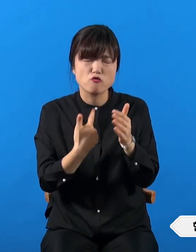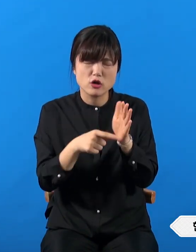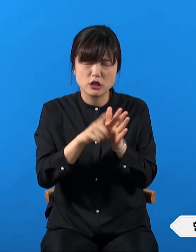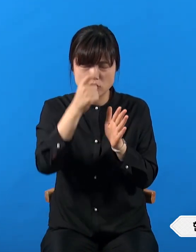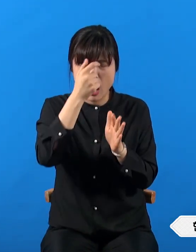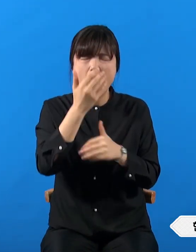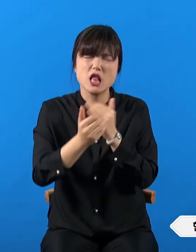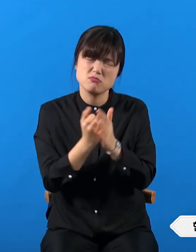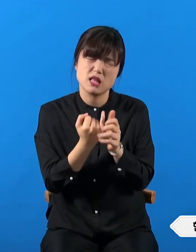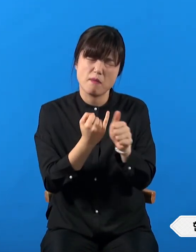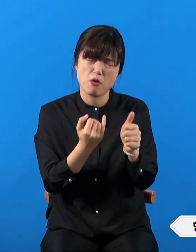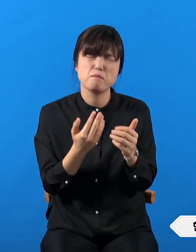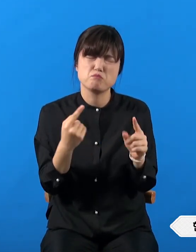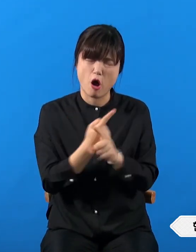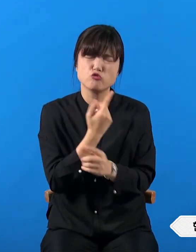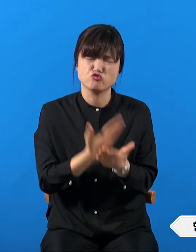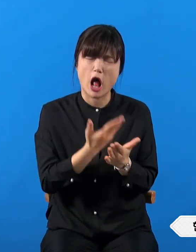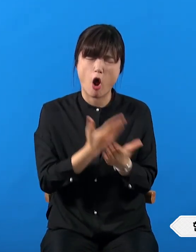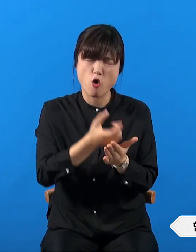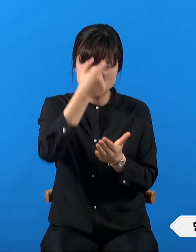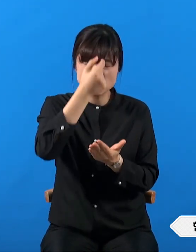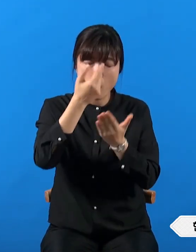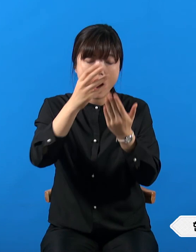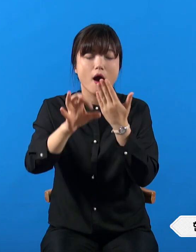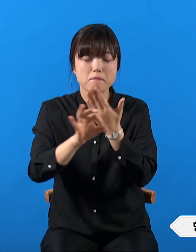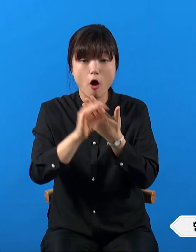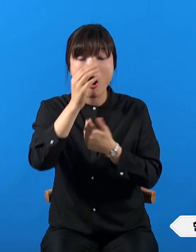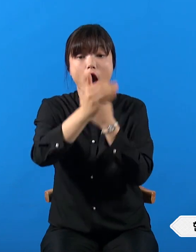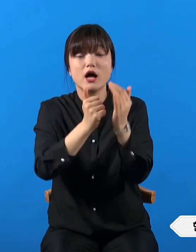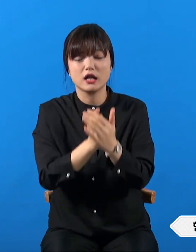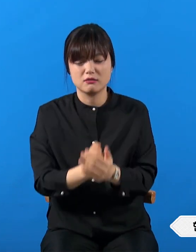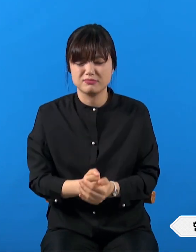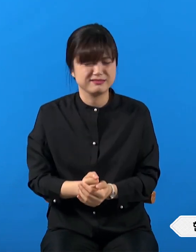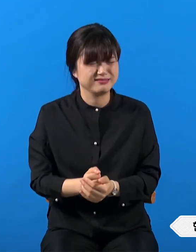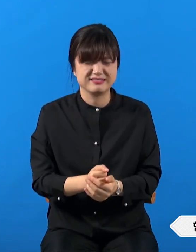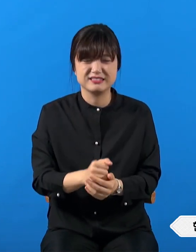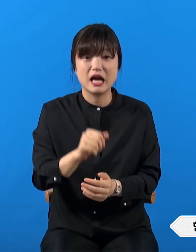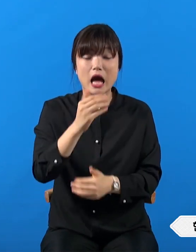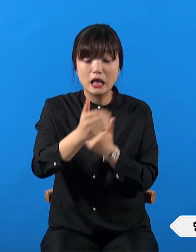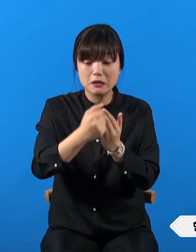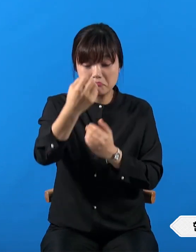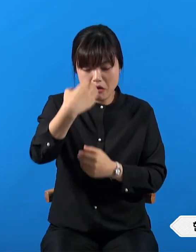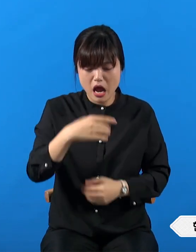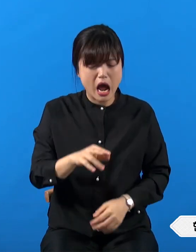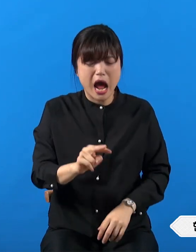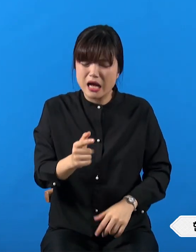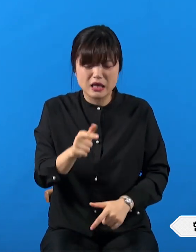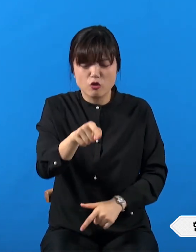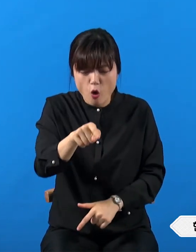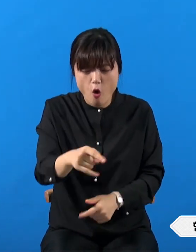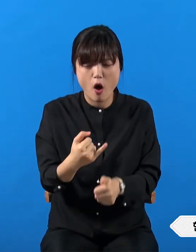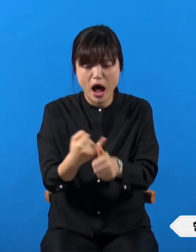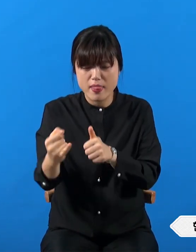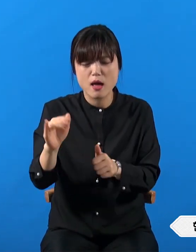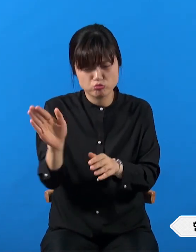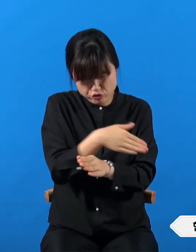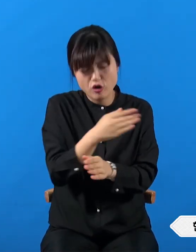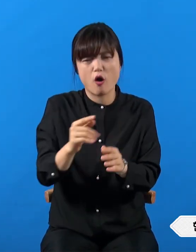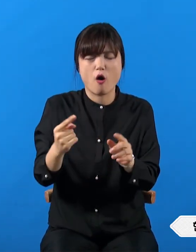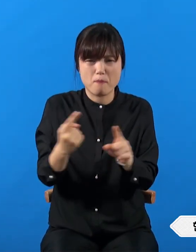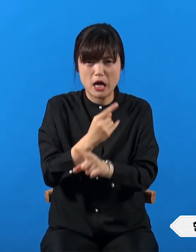이렇게 변화시켜 주세요 하는데 하나님께서는 아니다. 네가 먼저 변해야 된다 하실 때가